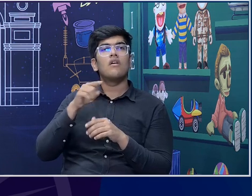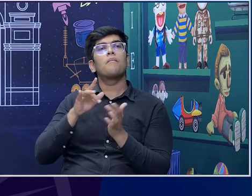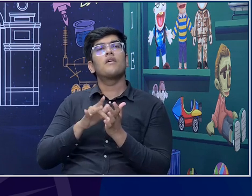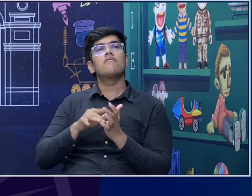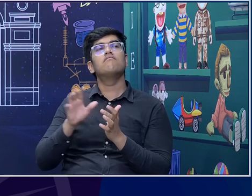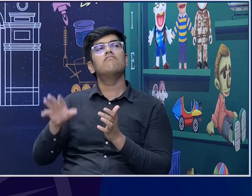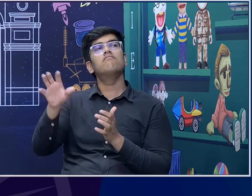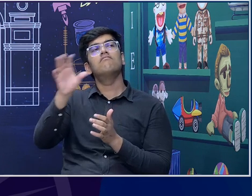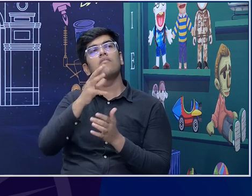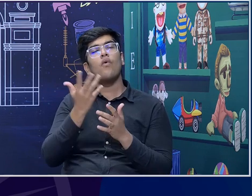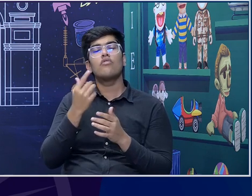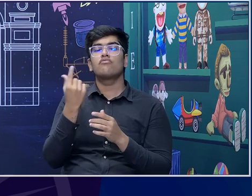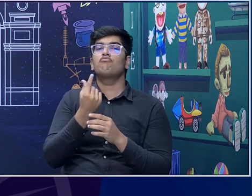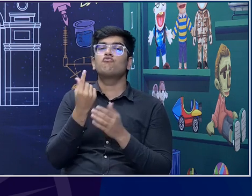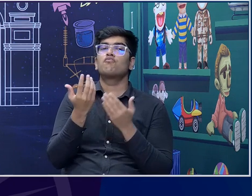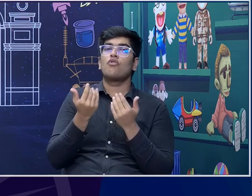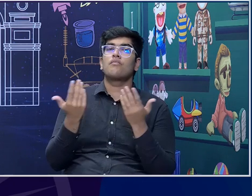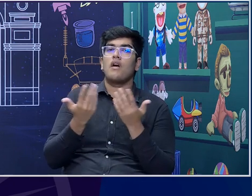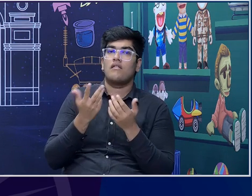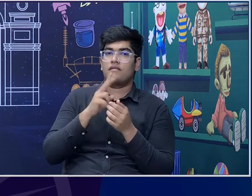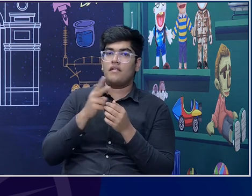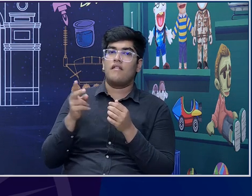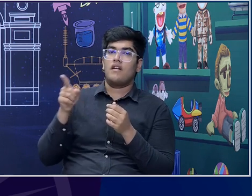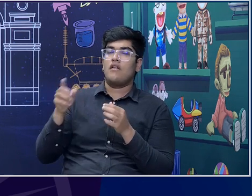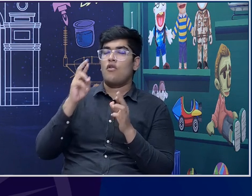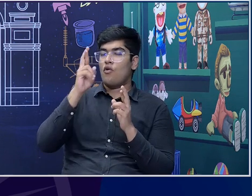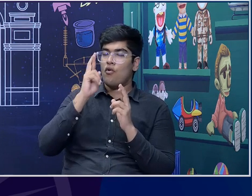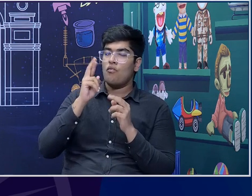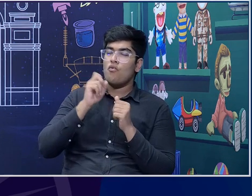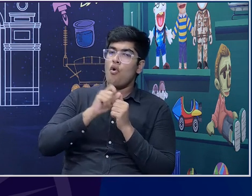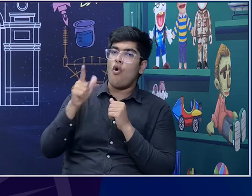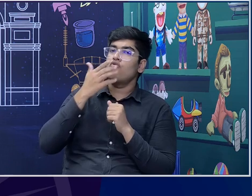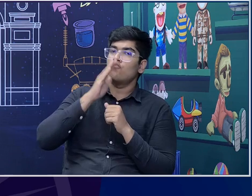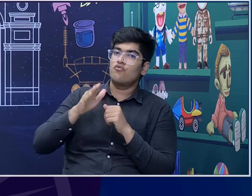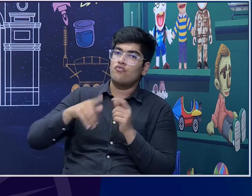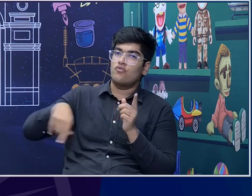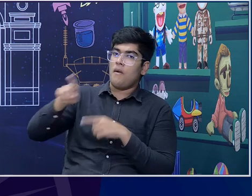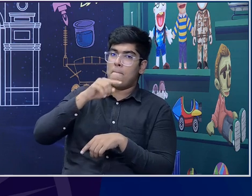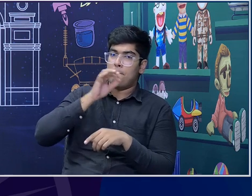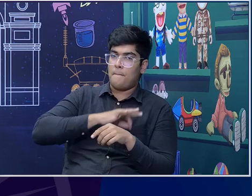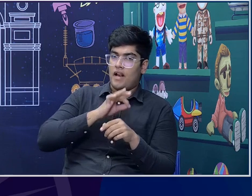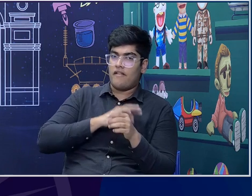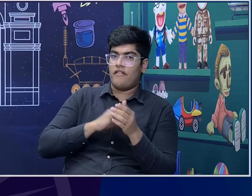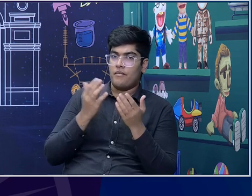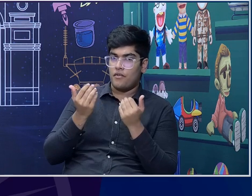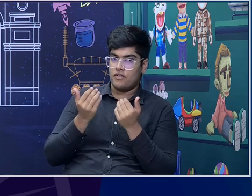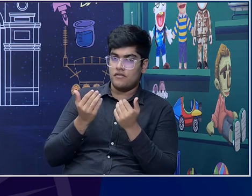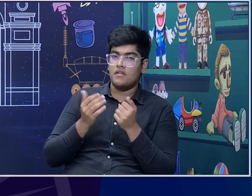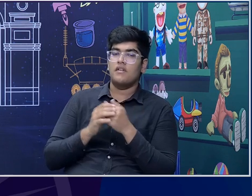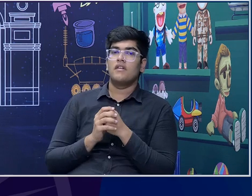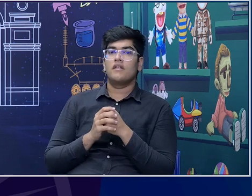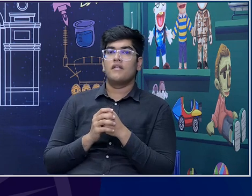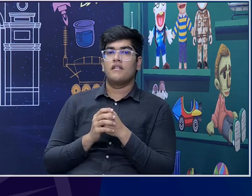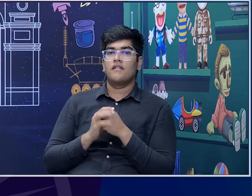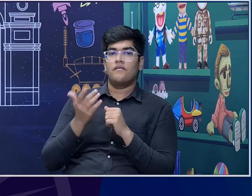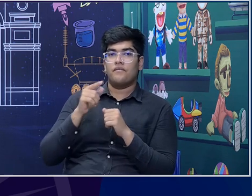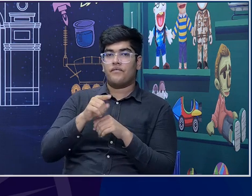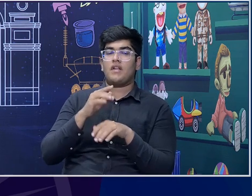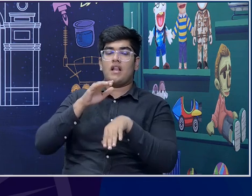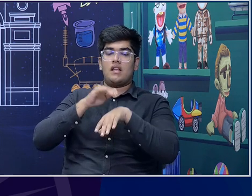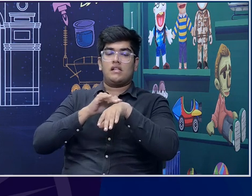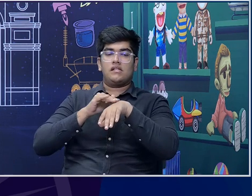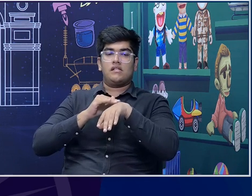उनका इस्तमाल हो सकता है सभी बच्चों के लिए लाबदायक है क्योंकि समावेशी शिक्षा में हम सभी बच्चों की बात करते हैं तो टेक्टाईल माध्यम